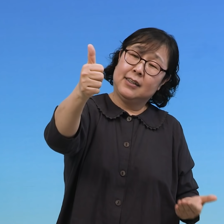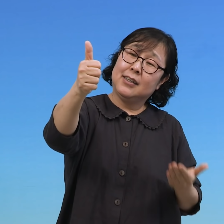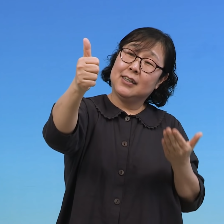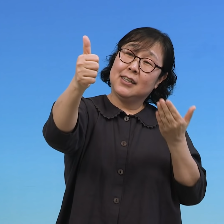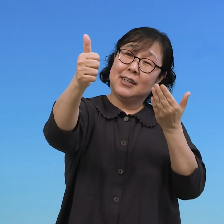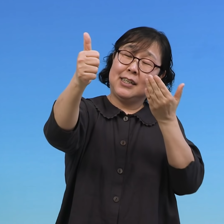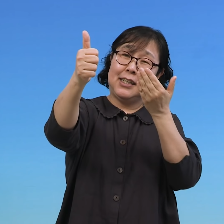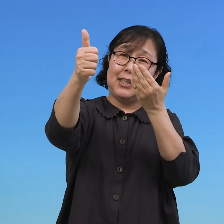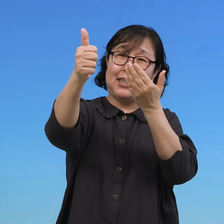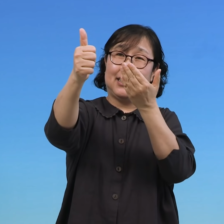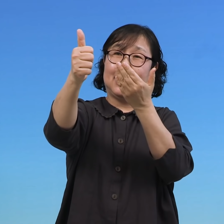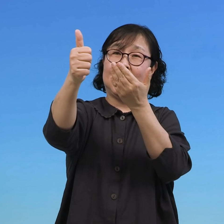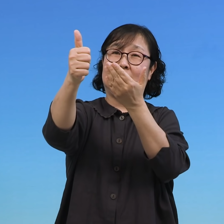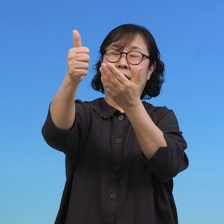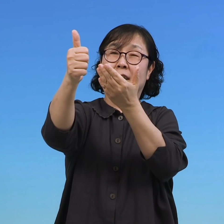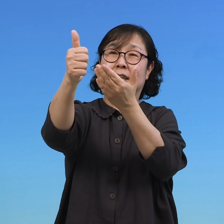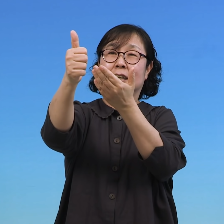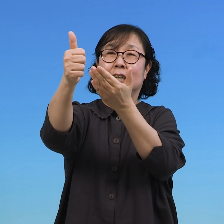드리리